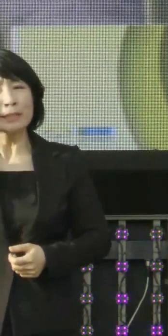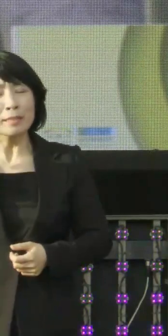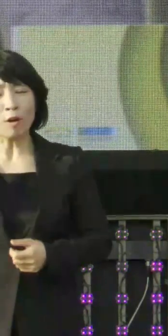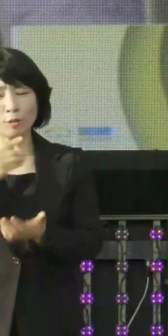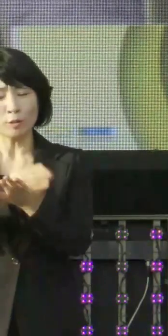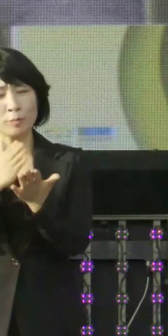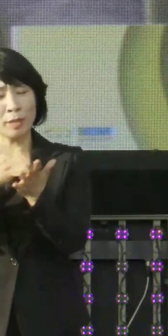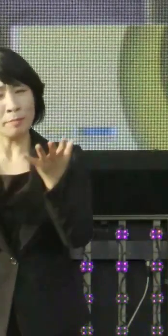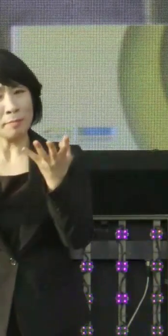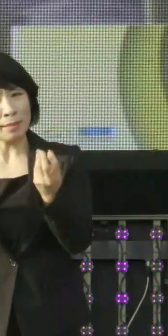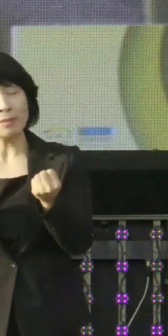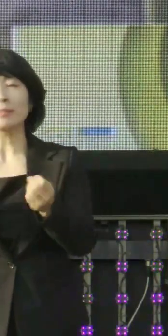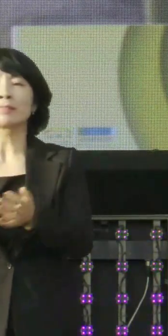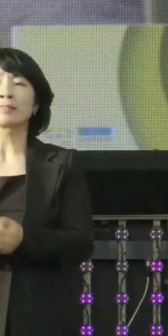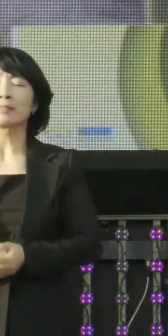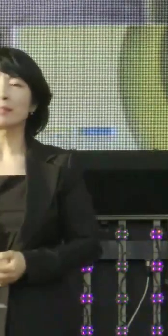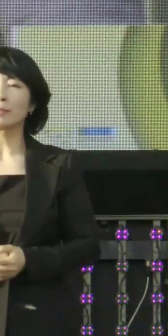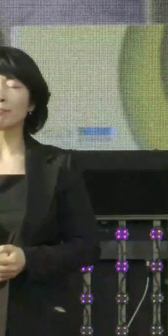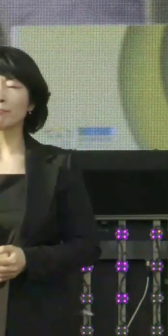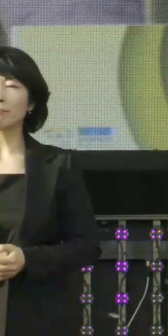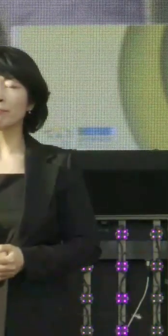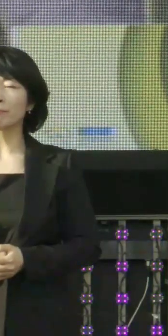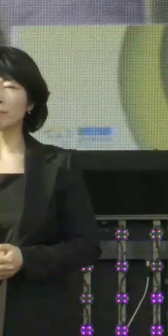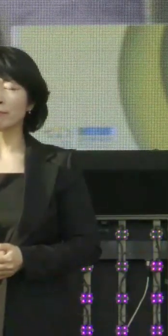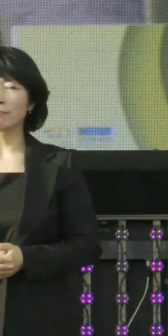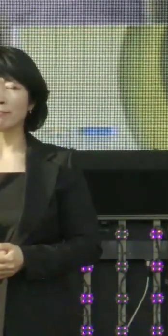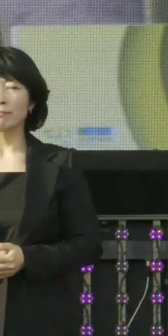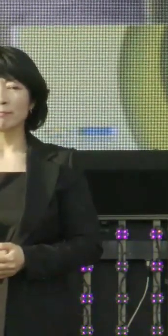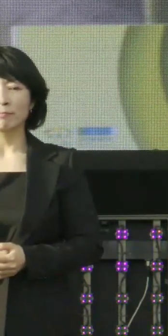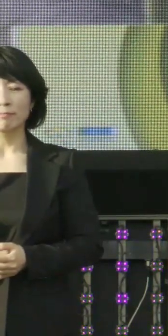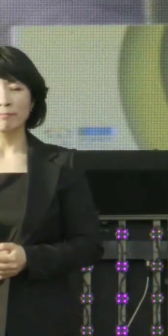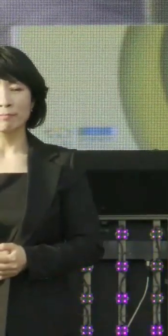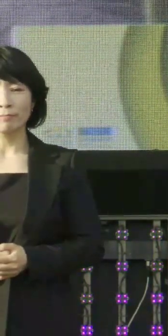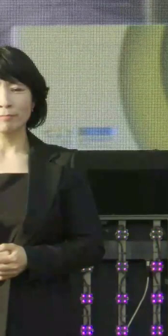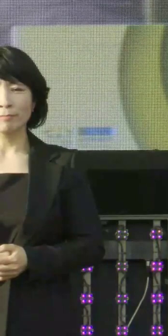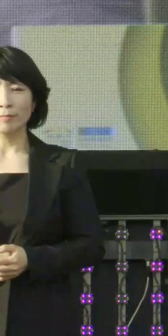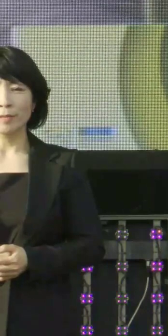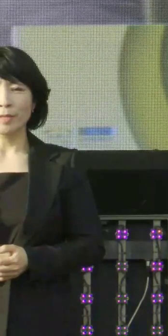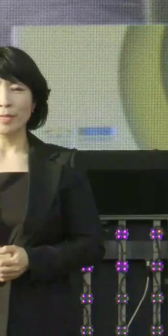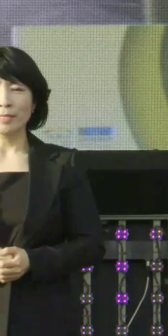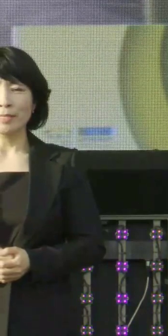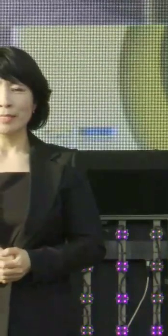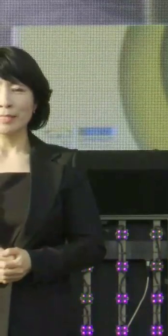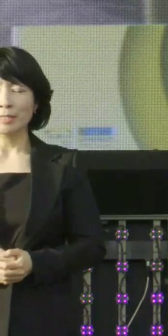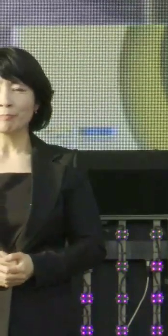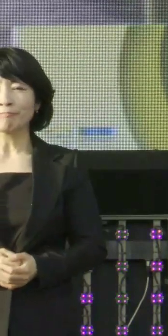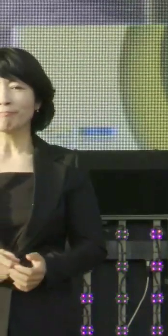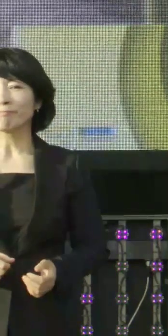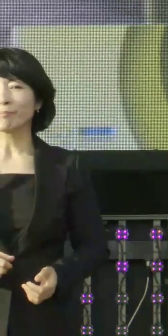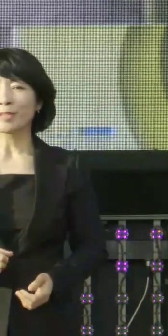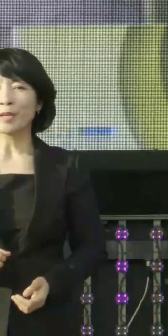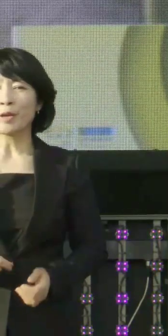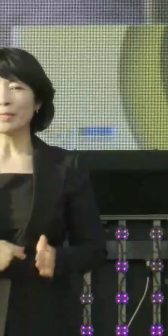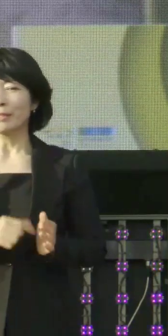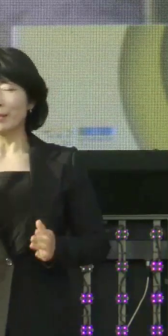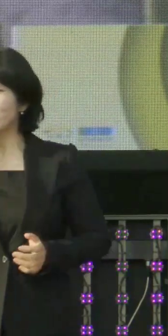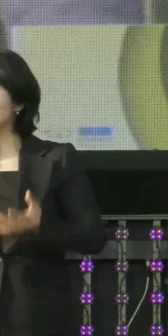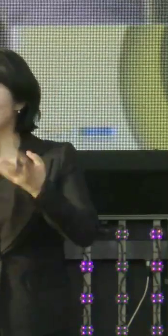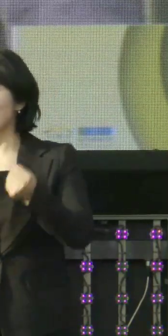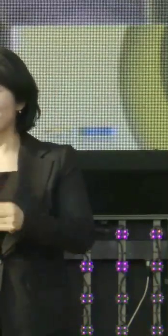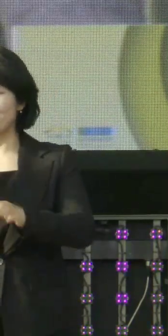등이 있는 다양하고 풍성한 행사들이 펼쳐지니 명품 이천 쌀밥을 맛있게